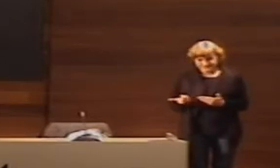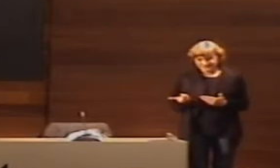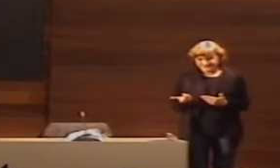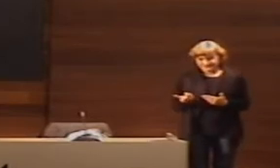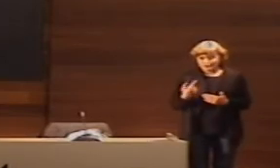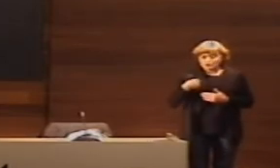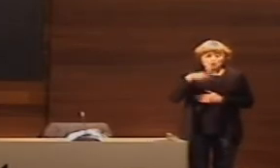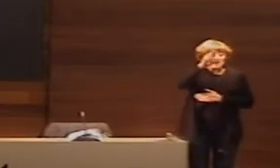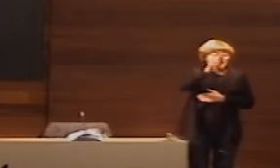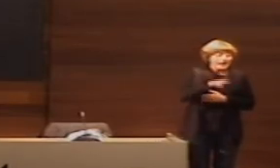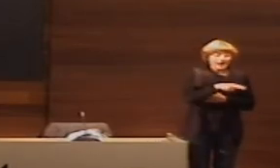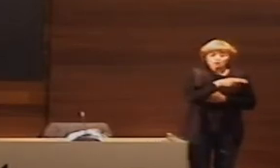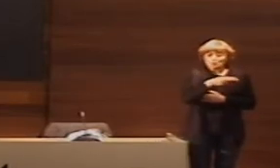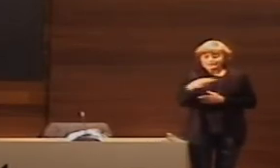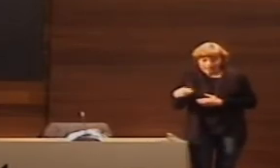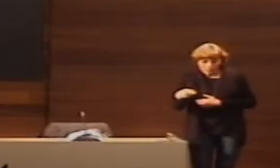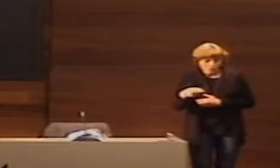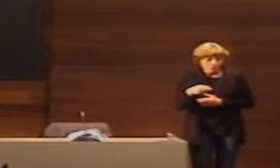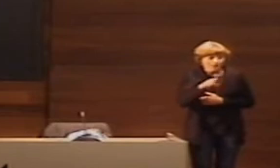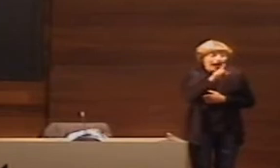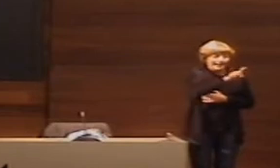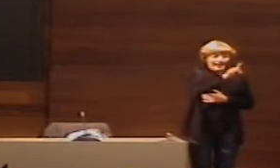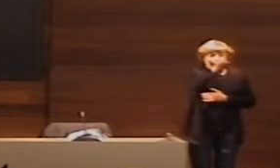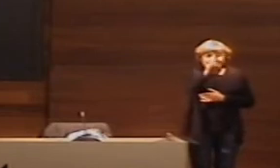sobre los resultados del quinto contenedor, la recogida puerta a puerta,